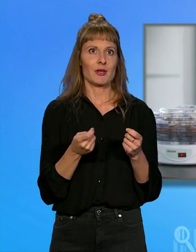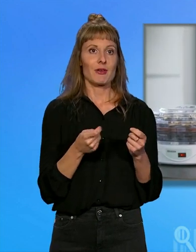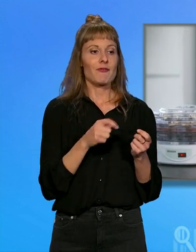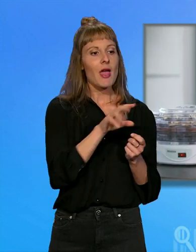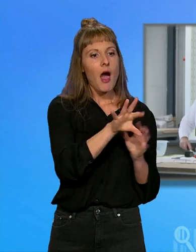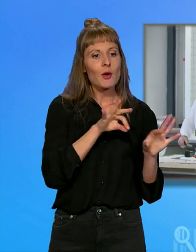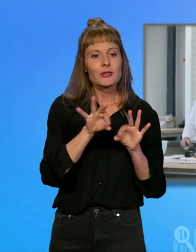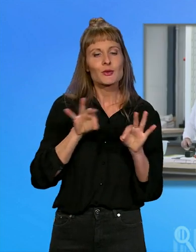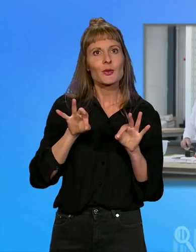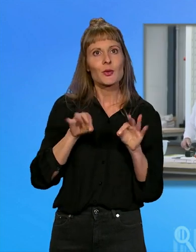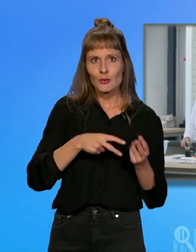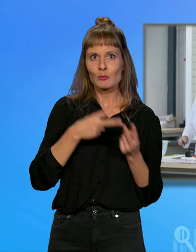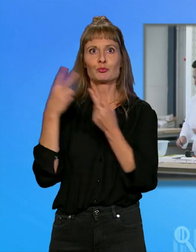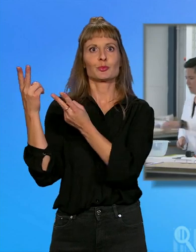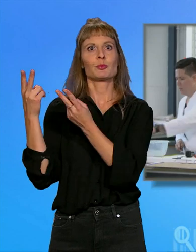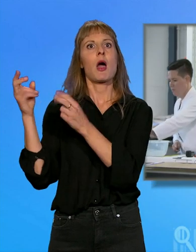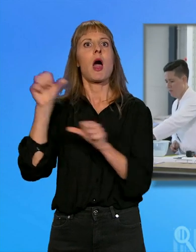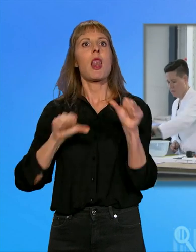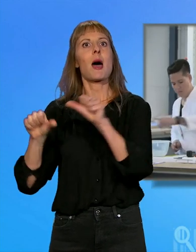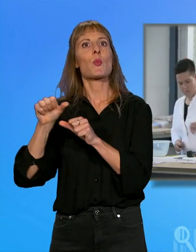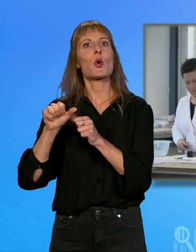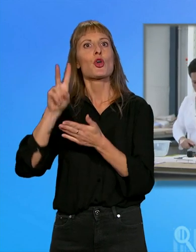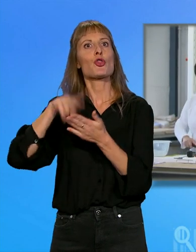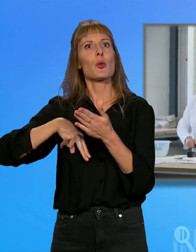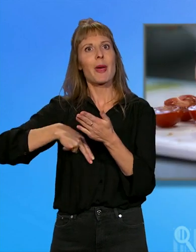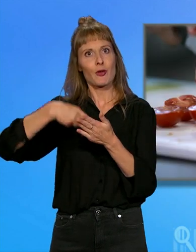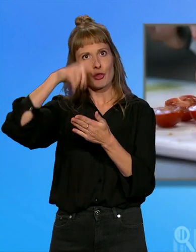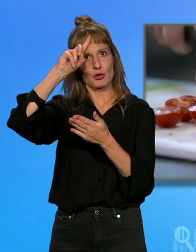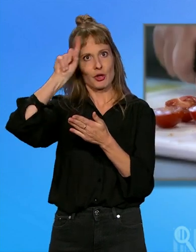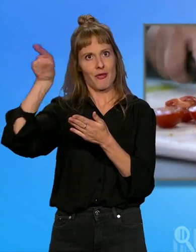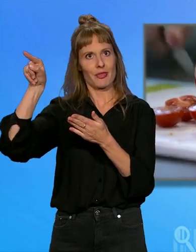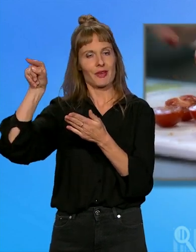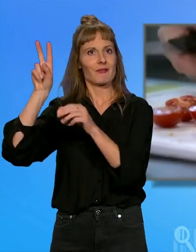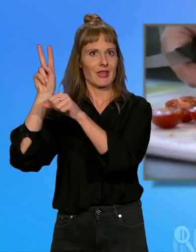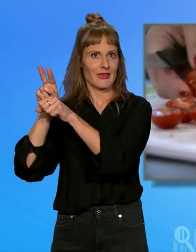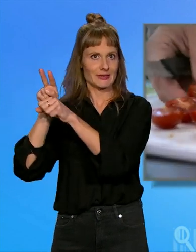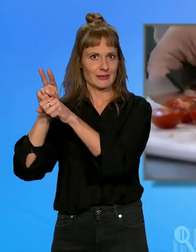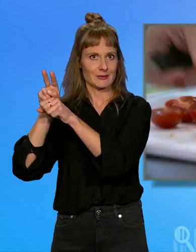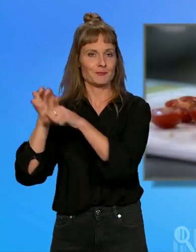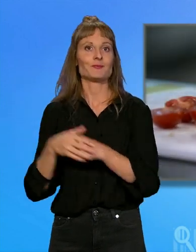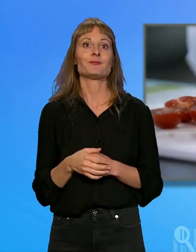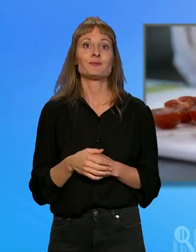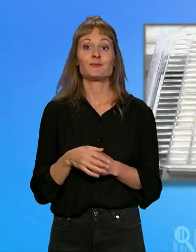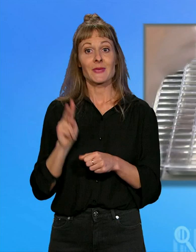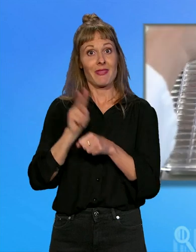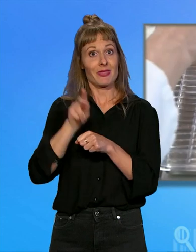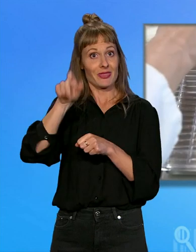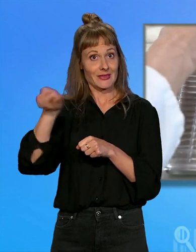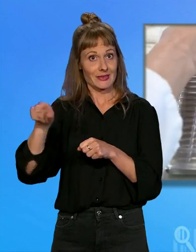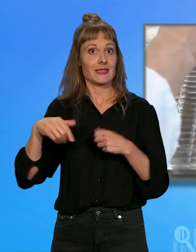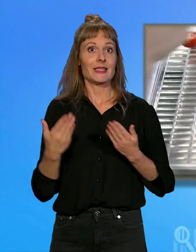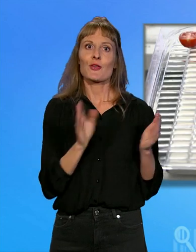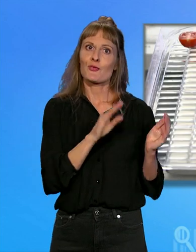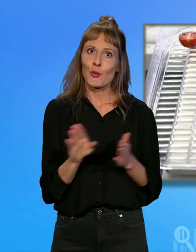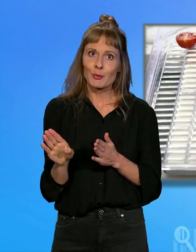lassen. Die beiden Testleiterinnen bereiten das Dörrgut vor, belegen die sogenannten Dörretagen